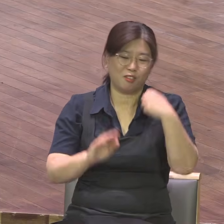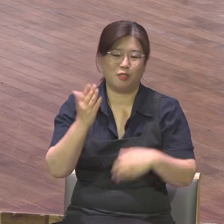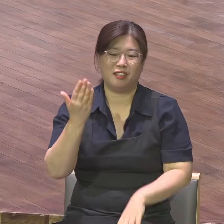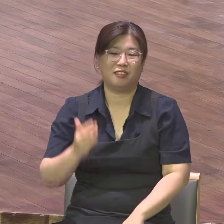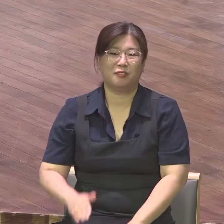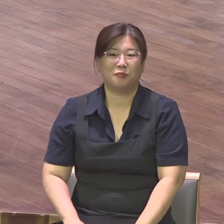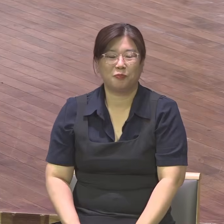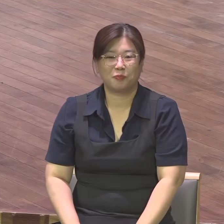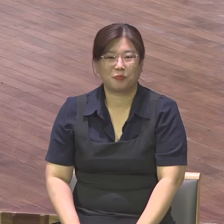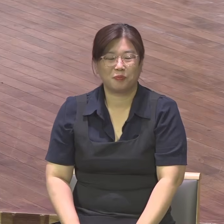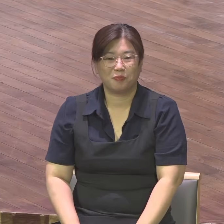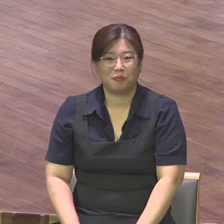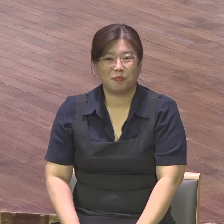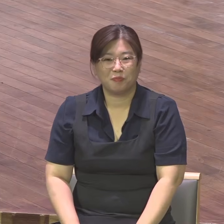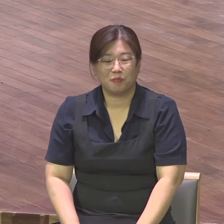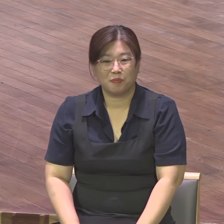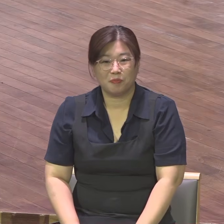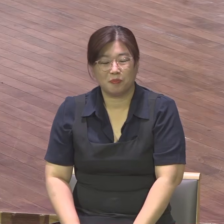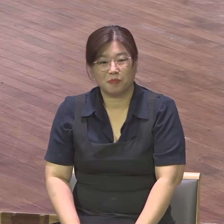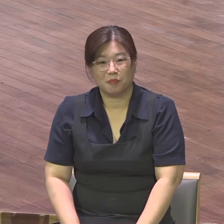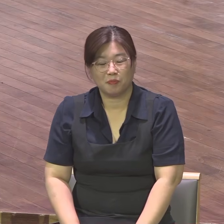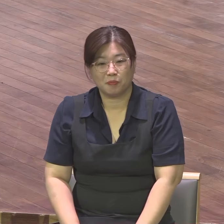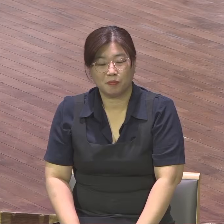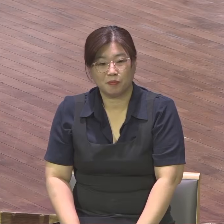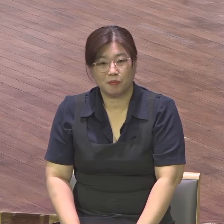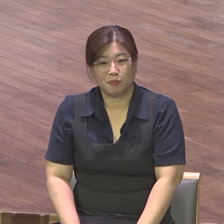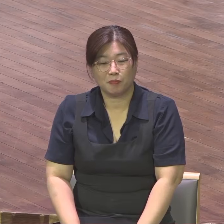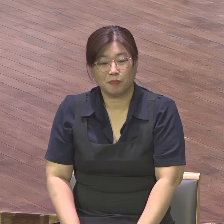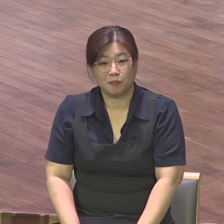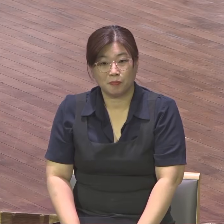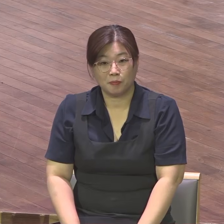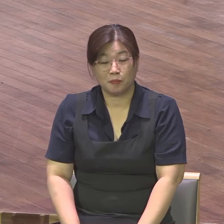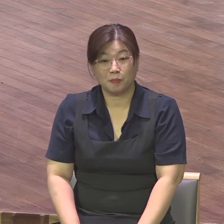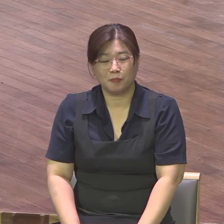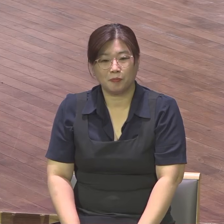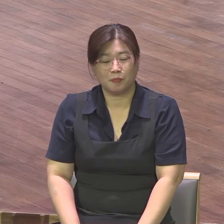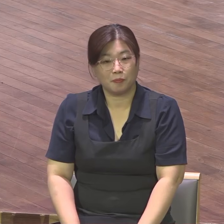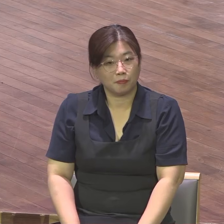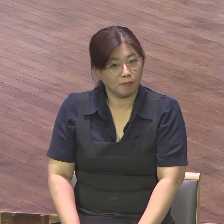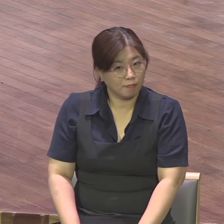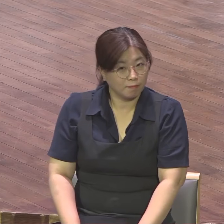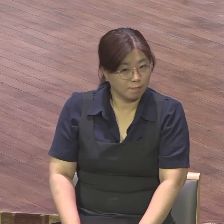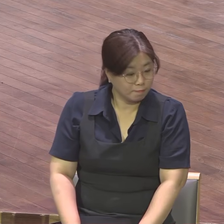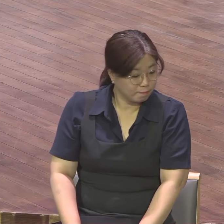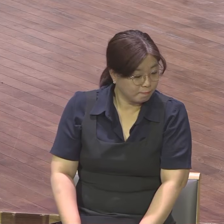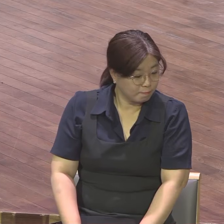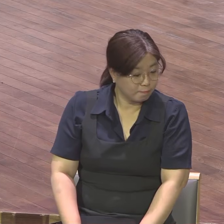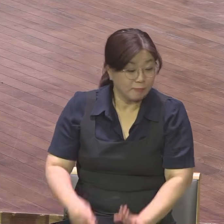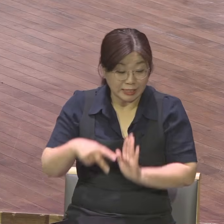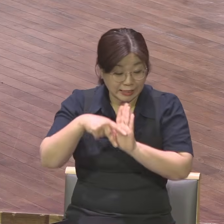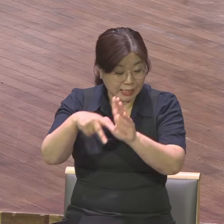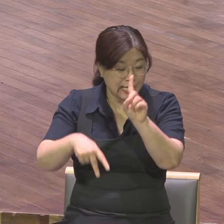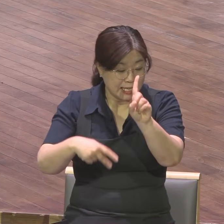이사야 선지자는 이런 이스라엘 백성들의 모습을 이사야 1장 2절 4절에 이렇게 표현합니다. 하늘이여